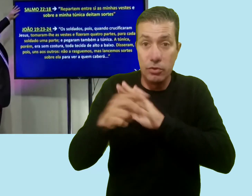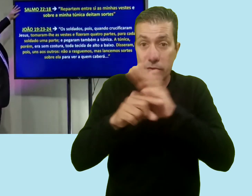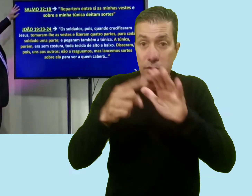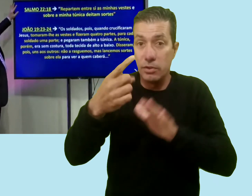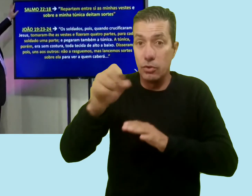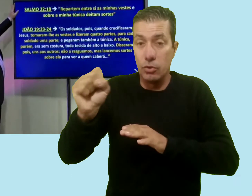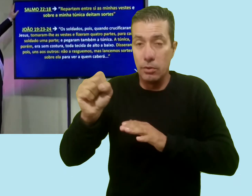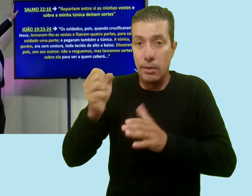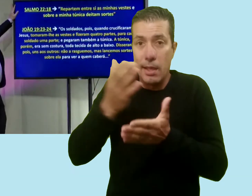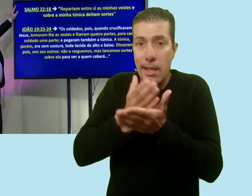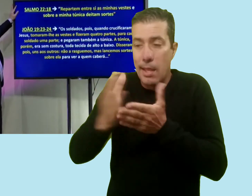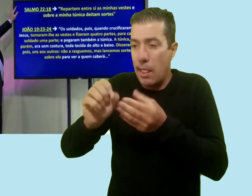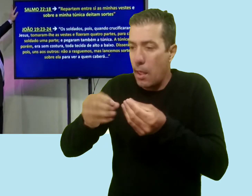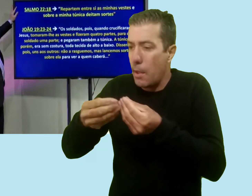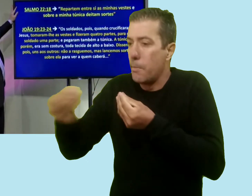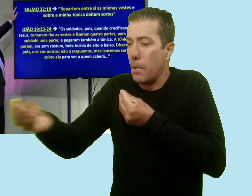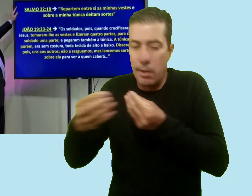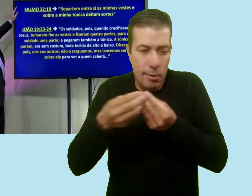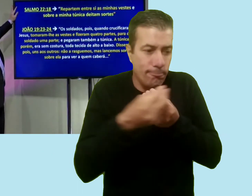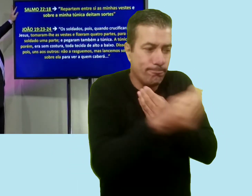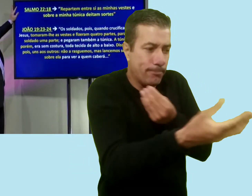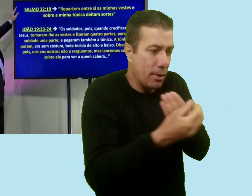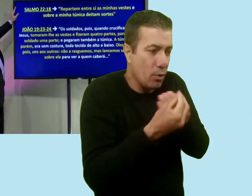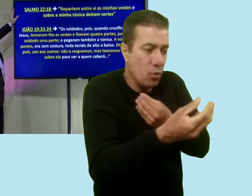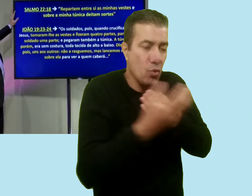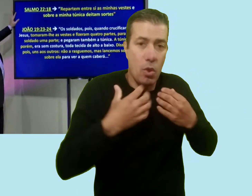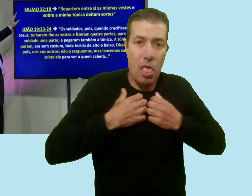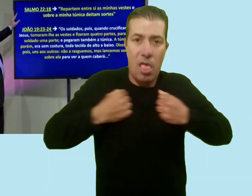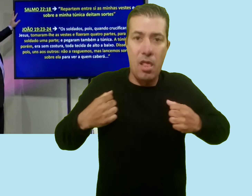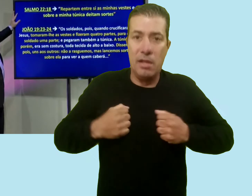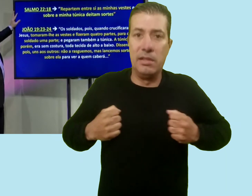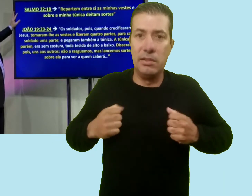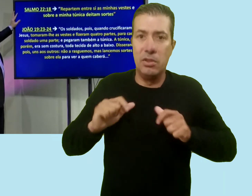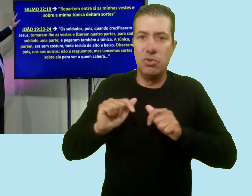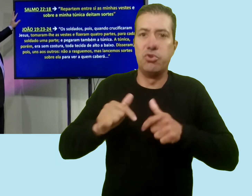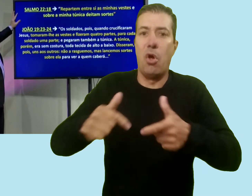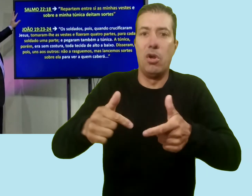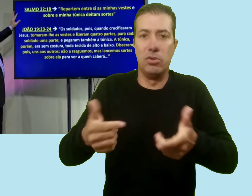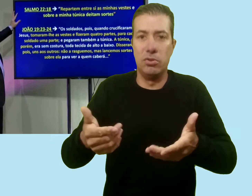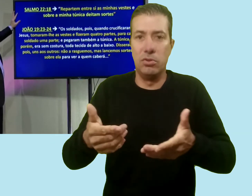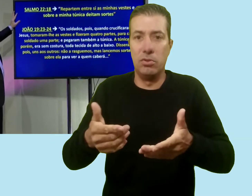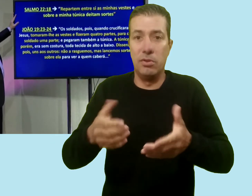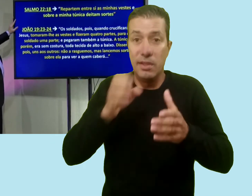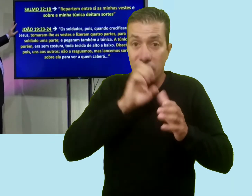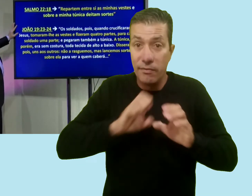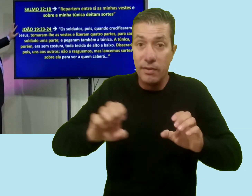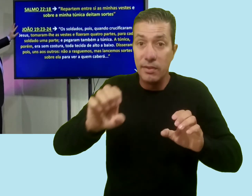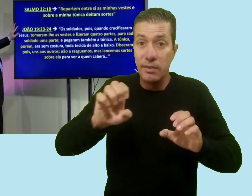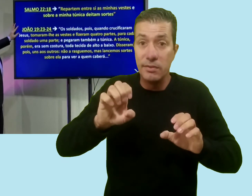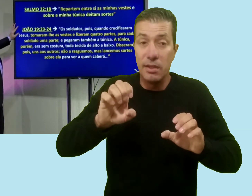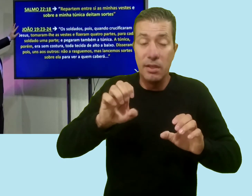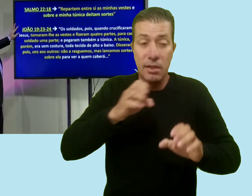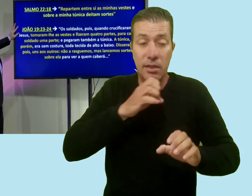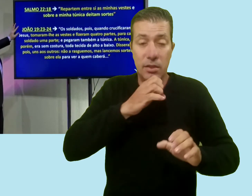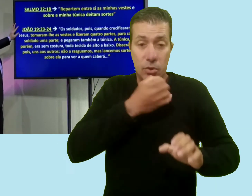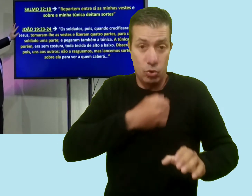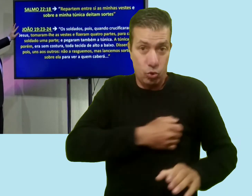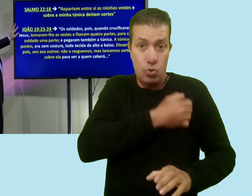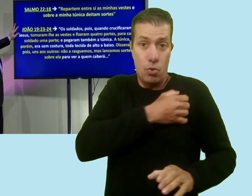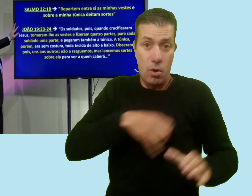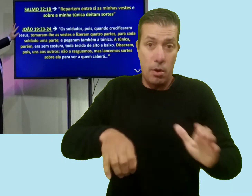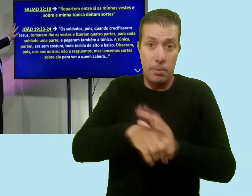Salmo 22, 18. Repartem entre si as minhas vestes e sobre a minha túnica deitam sortes. Evangelho de João,